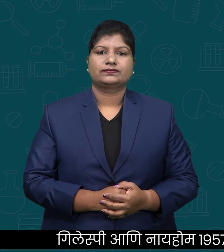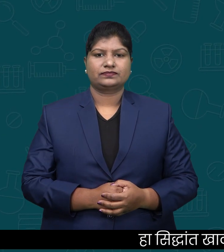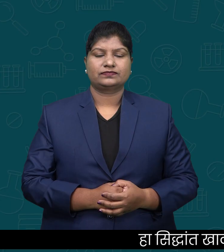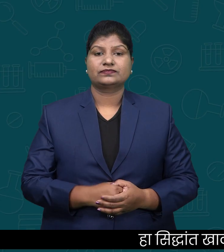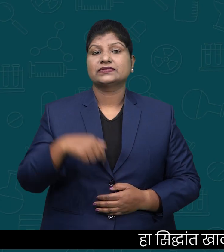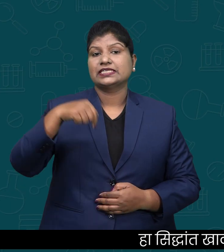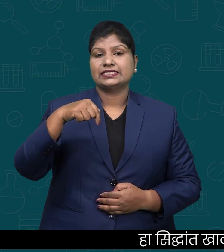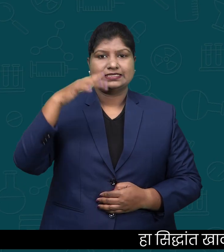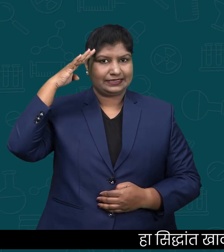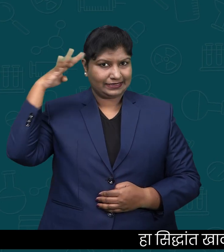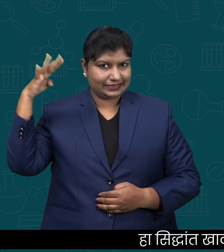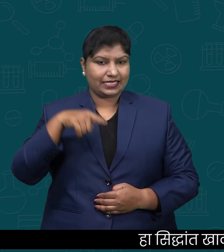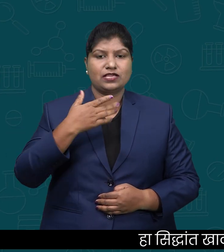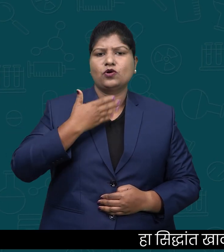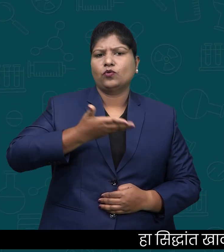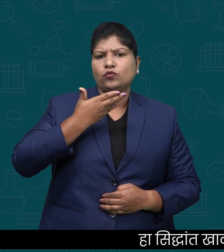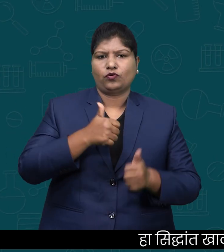हा सिद्धांत खालील मुद्दे सूचित करतो.